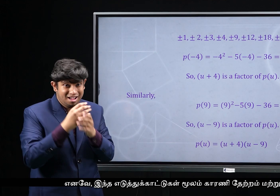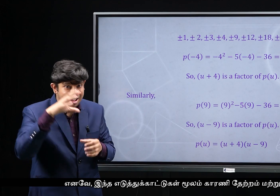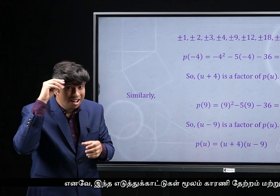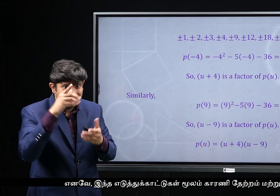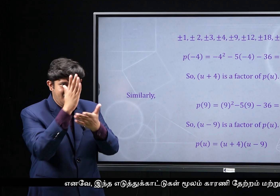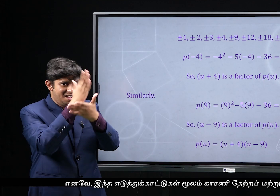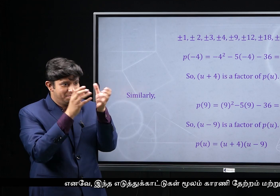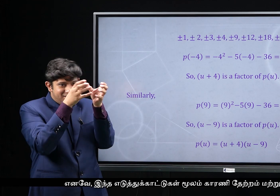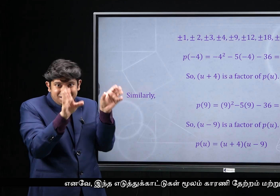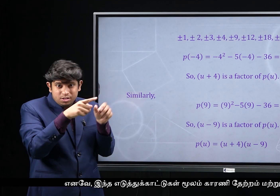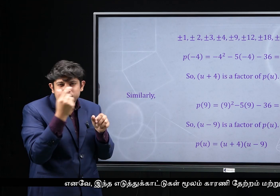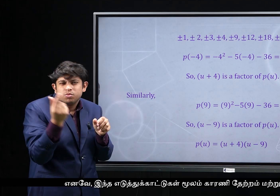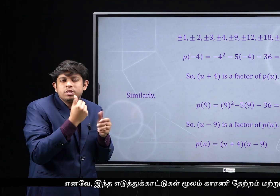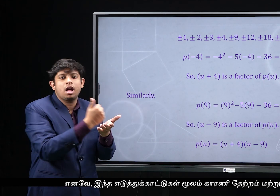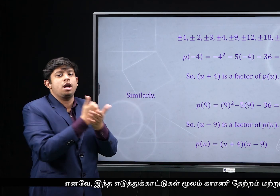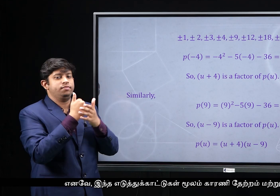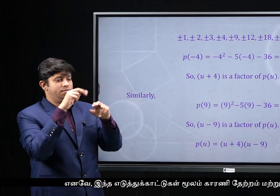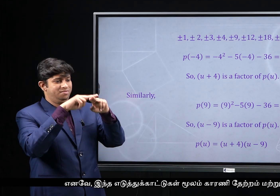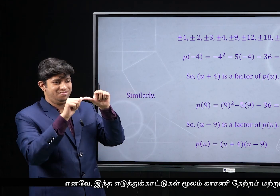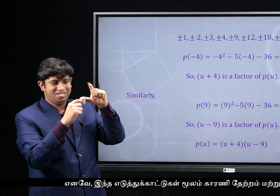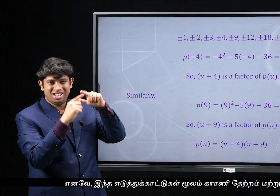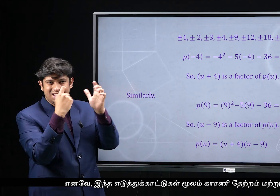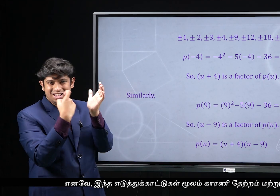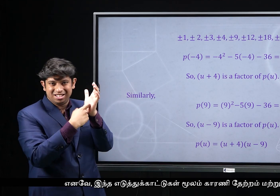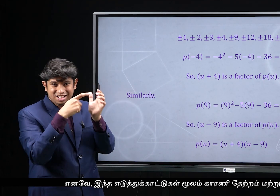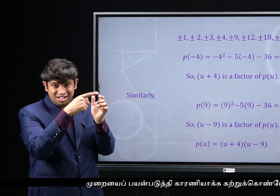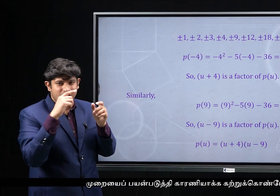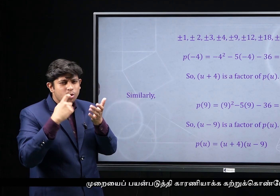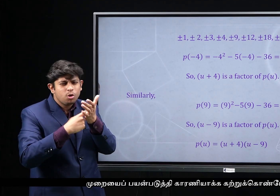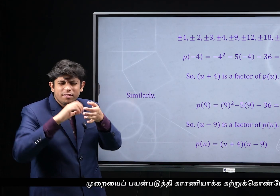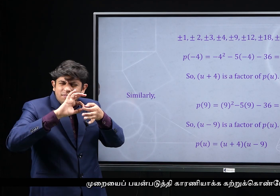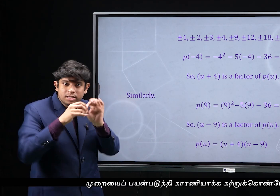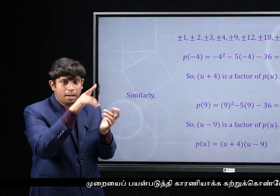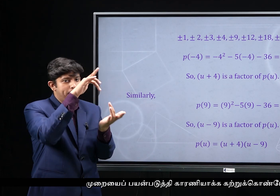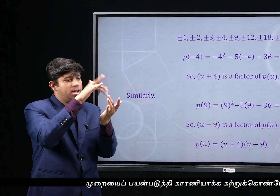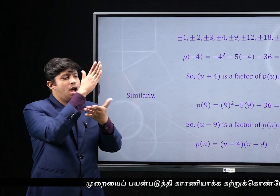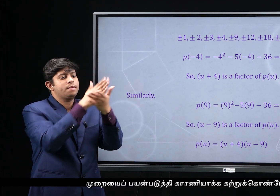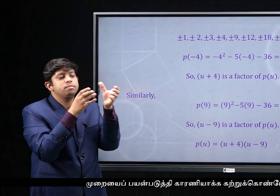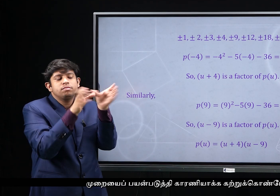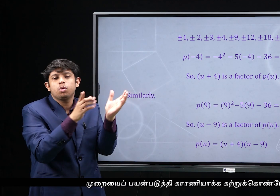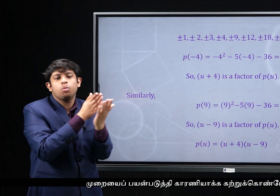இந்த எடுத்துக்காட்டுகள் மூலம் காரணி தேற்றம் மற்றும் பிரித்தல் முறையை பயன்படுத்தி காரணியாக்க